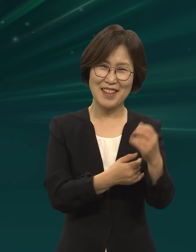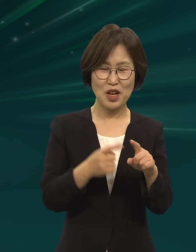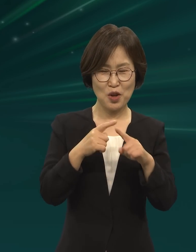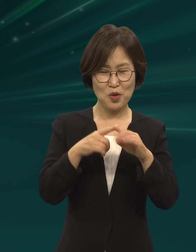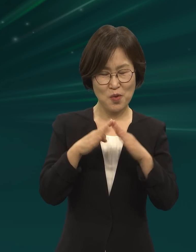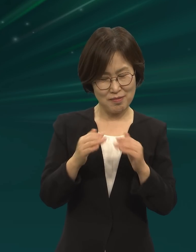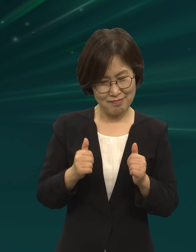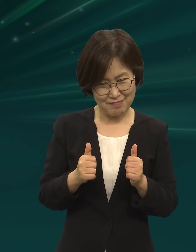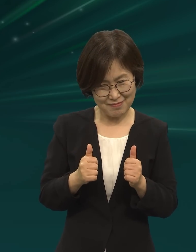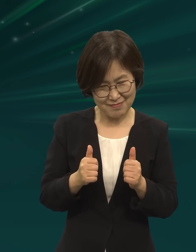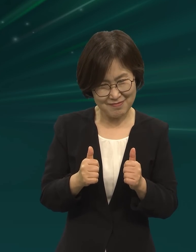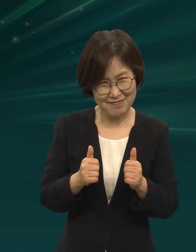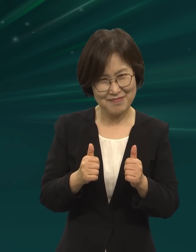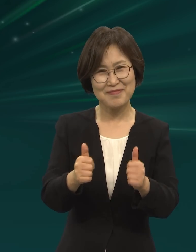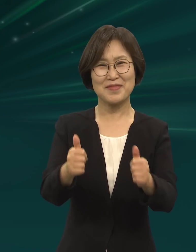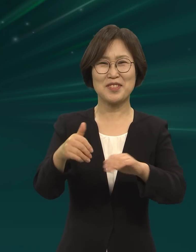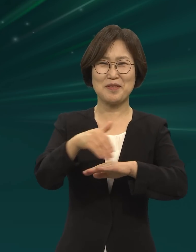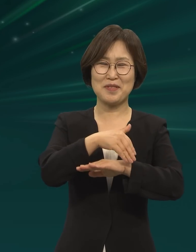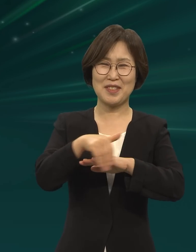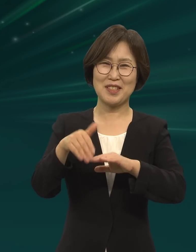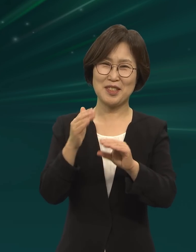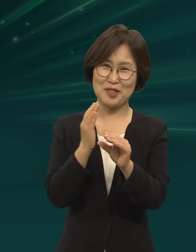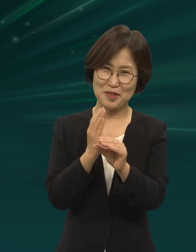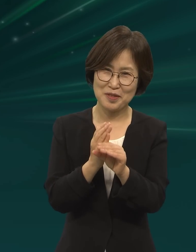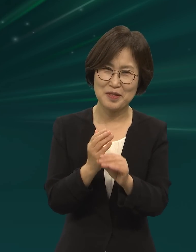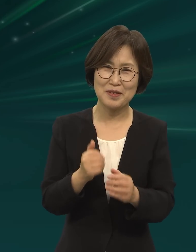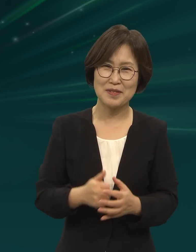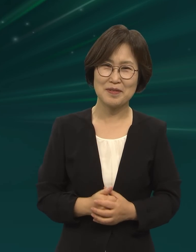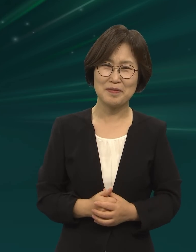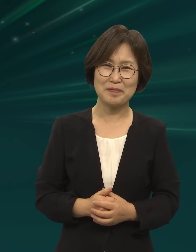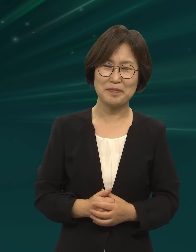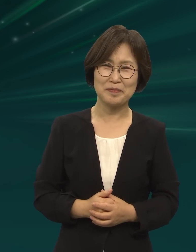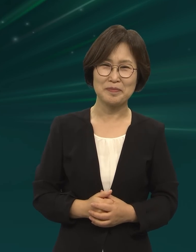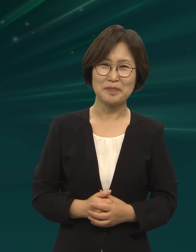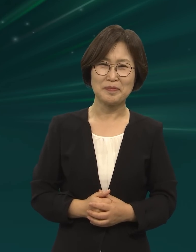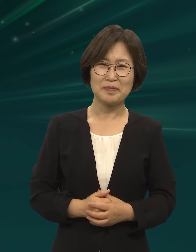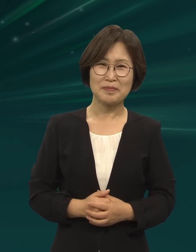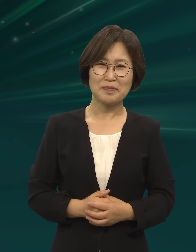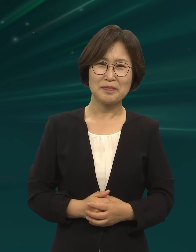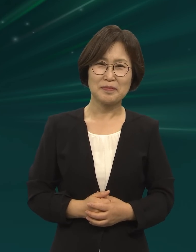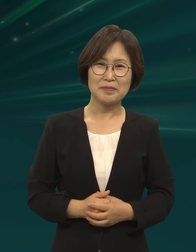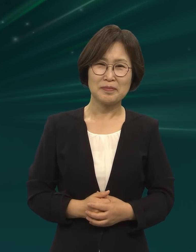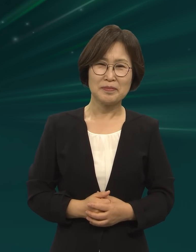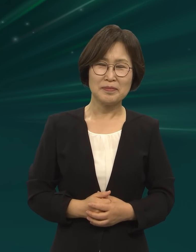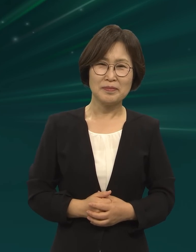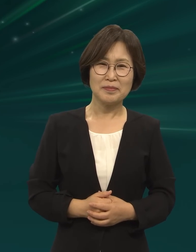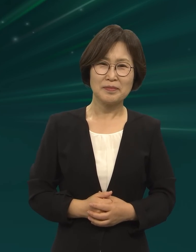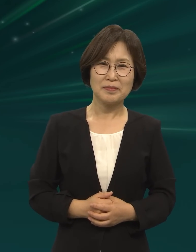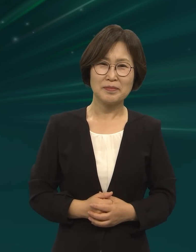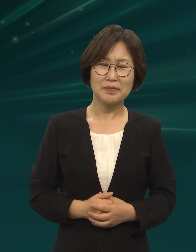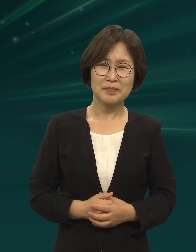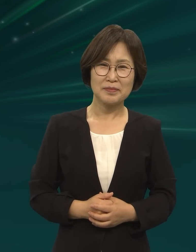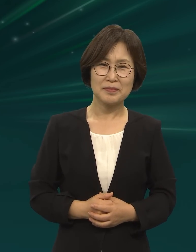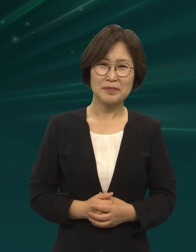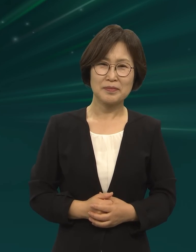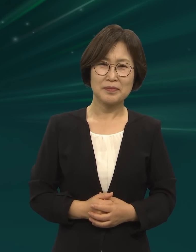지금 아가페 교회, 인도의 아가페 교회에서 잘 이제 하고 있습니다.